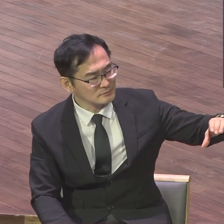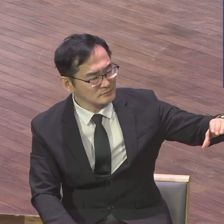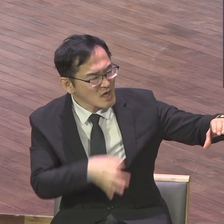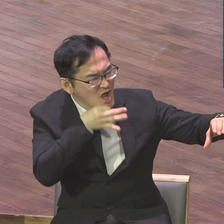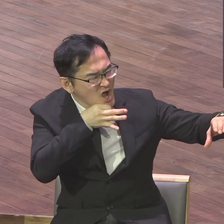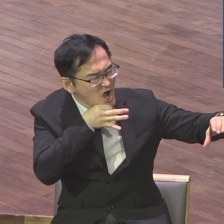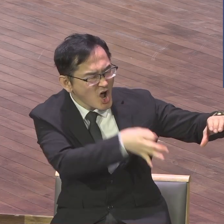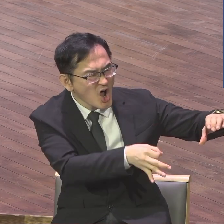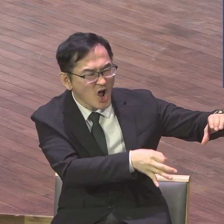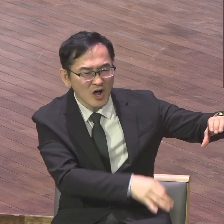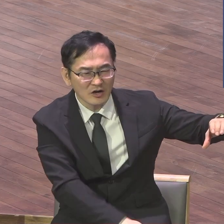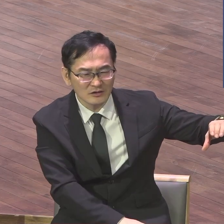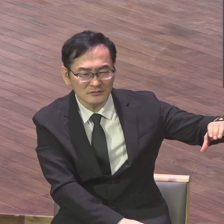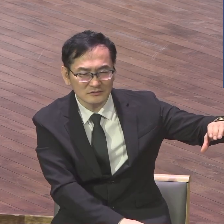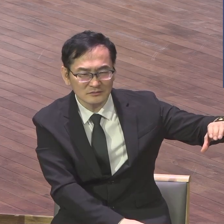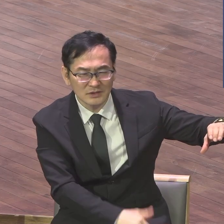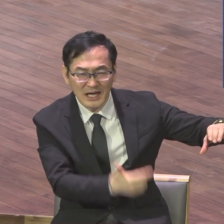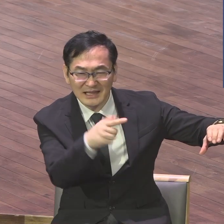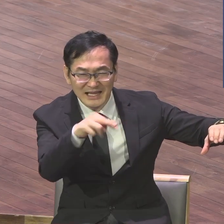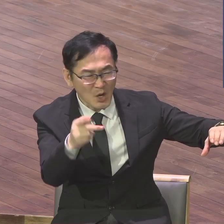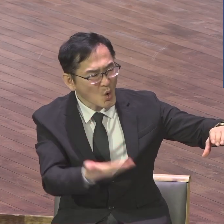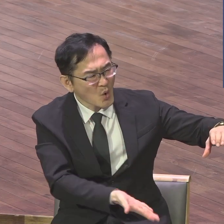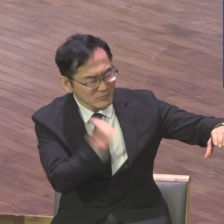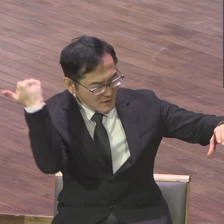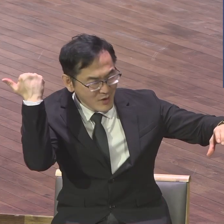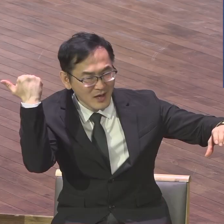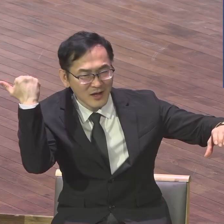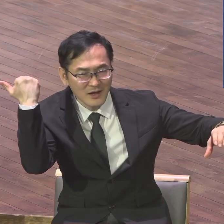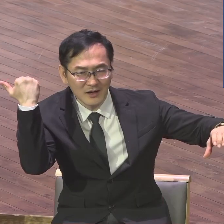외칩니다. 나사로야 나오라.